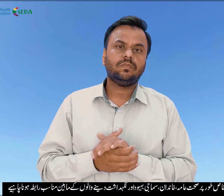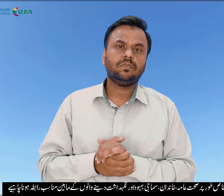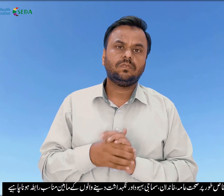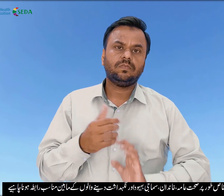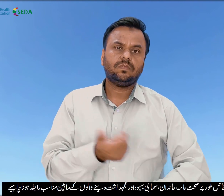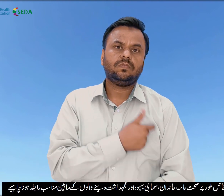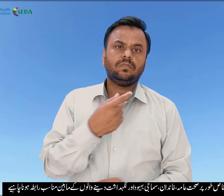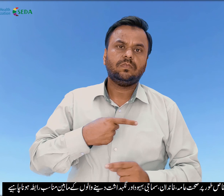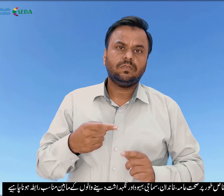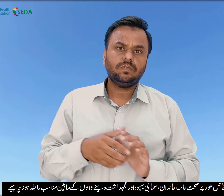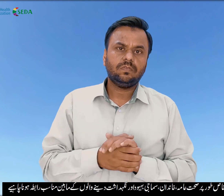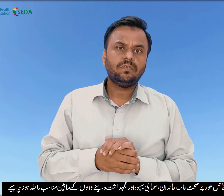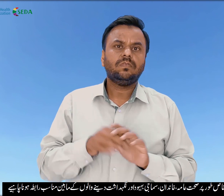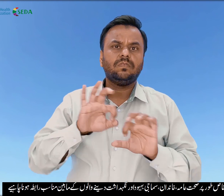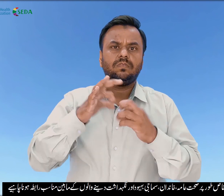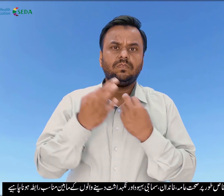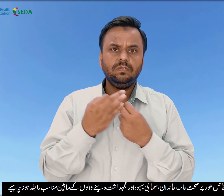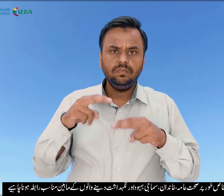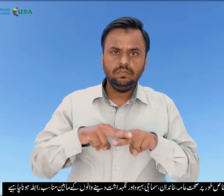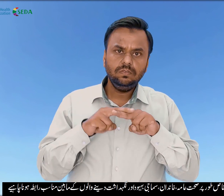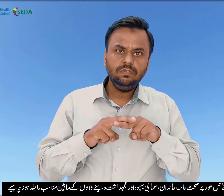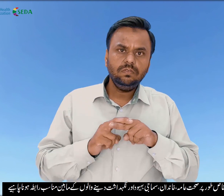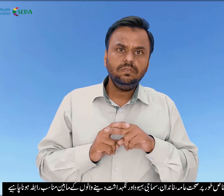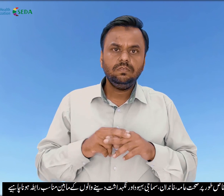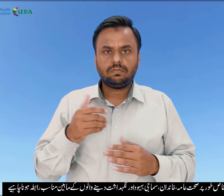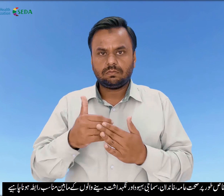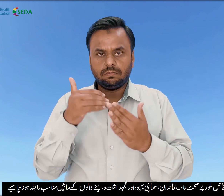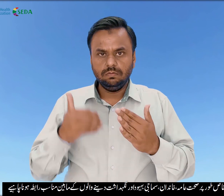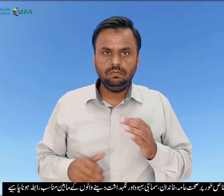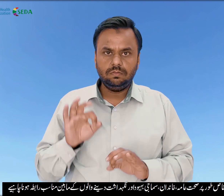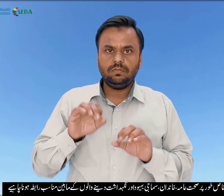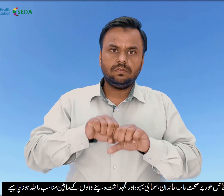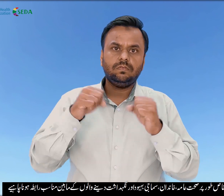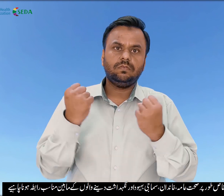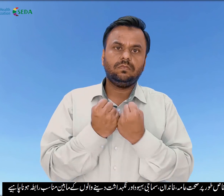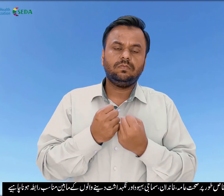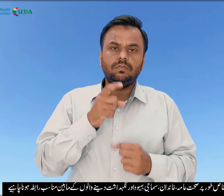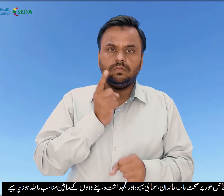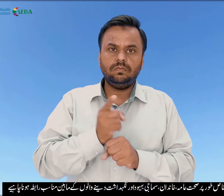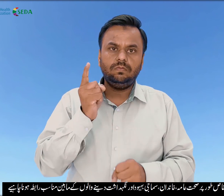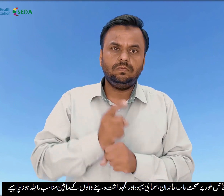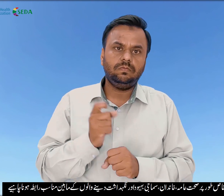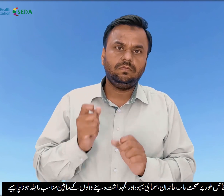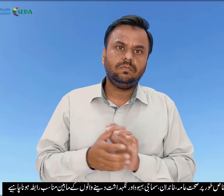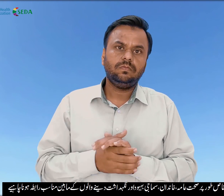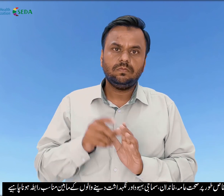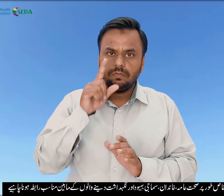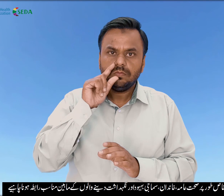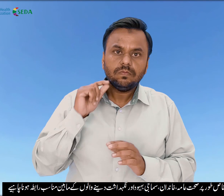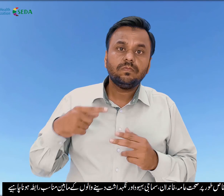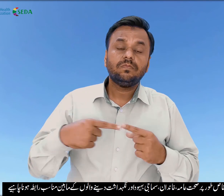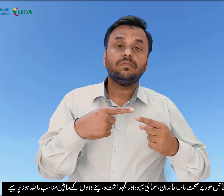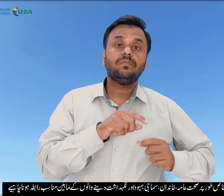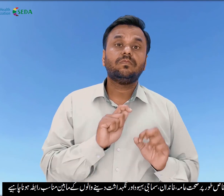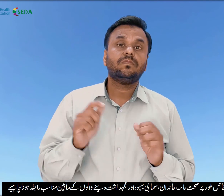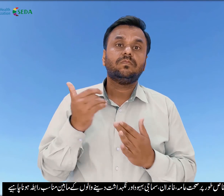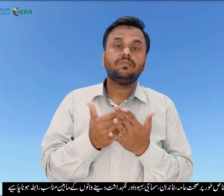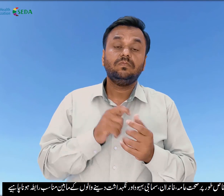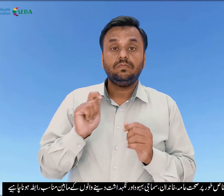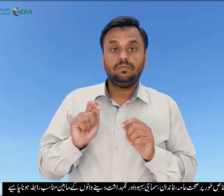پر صحت عامہ، خاندان، سماجی بہبود اور نگہداشت دینے والوں کے مابین مناسب